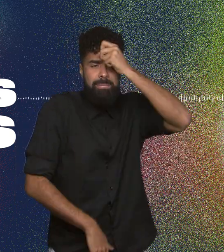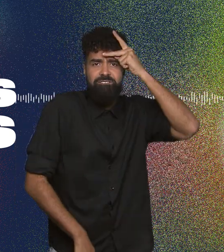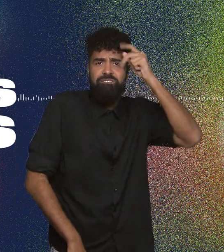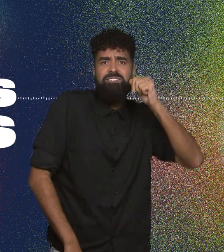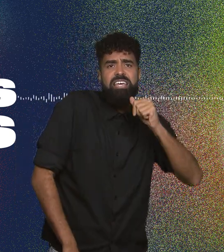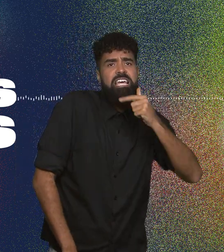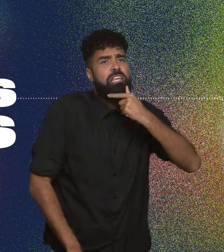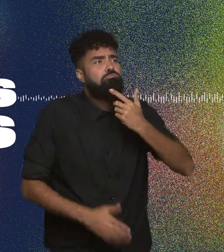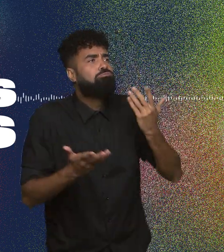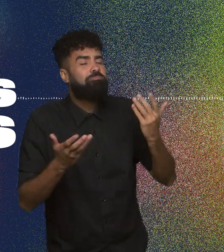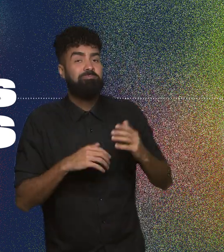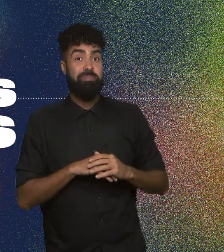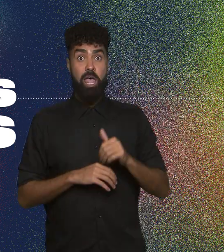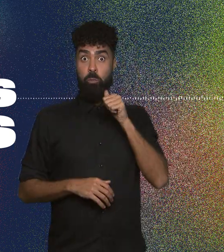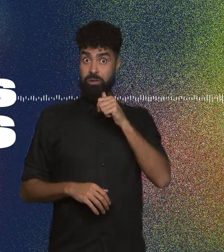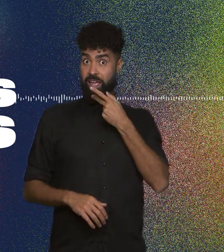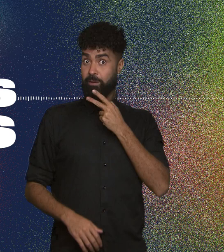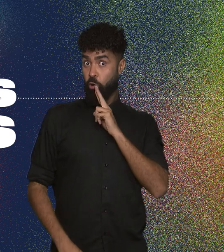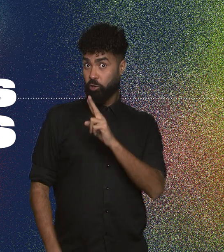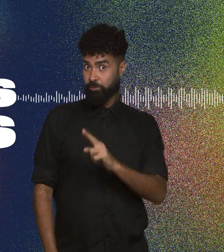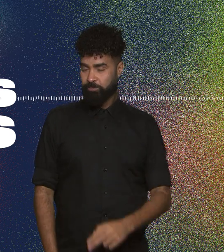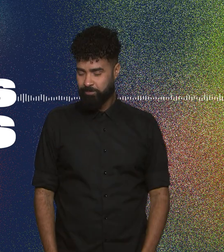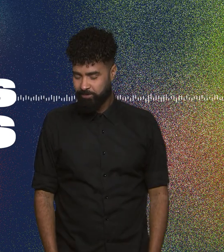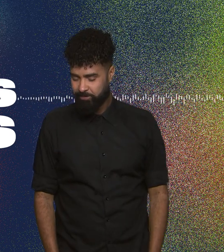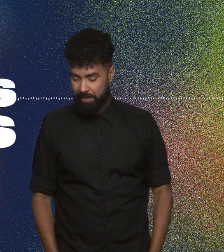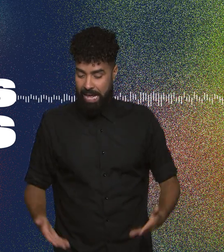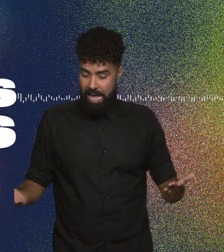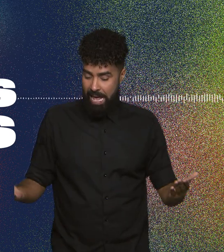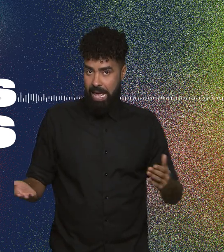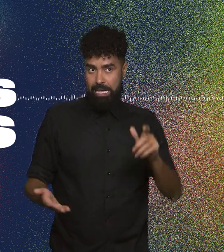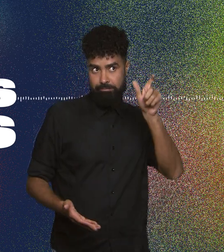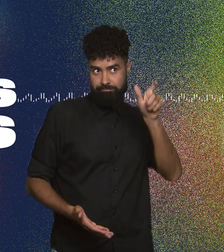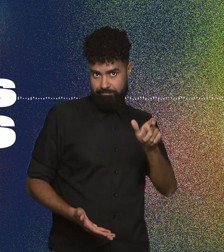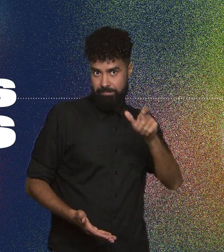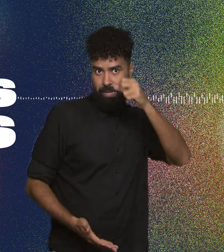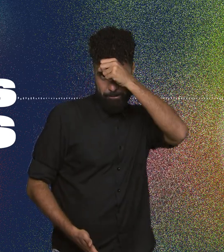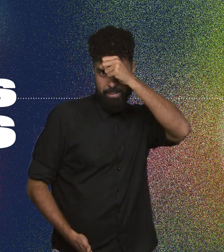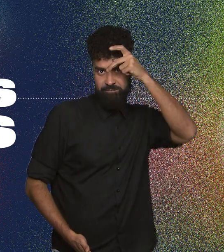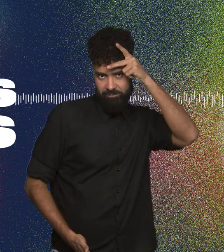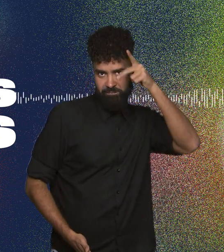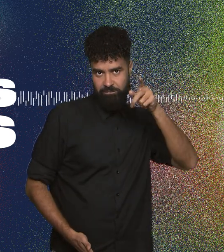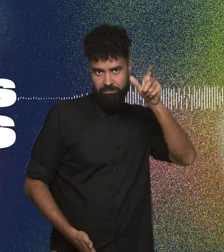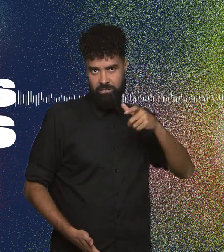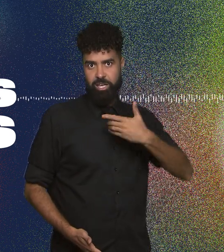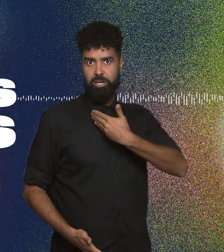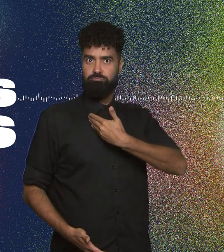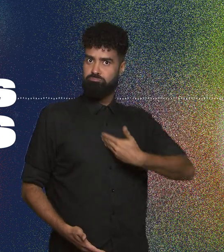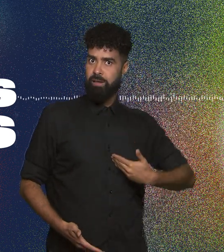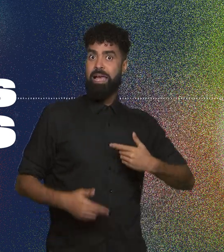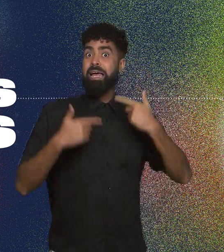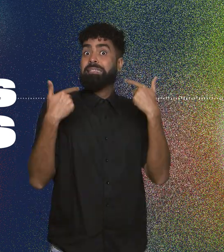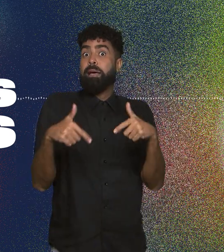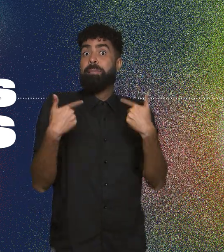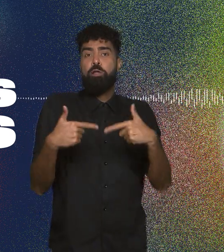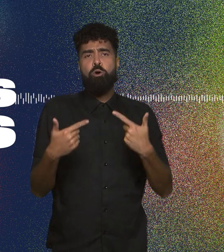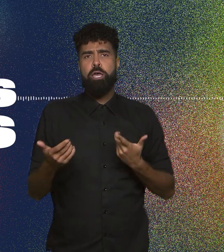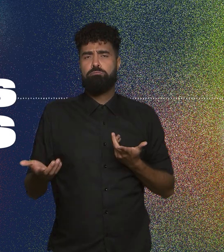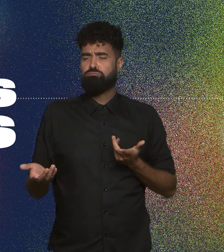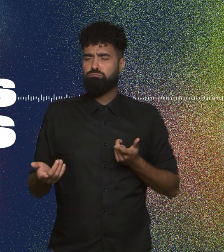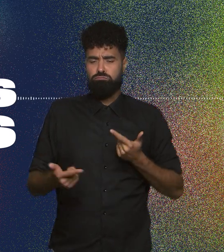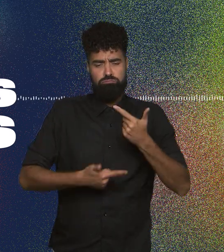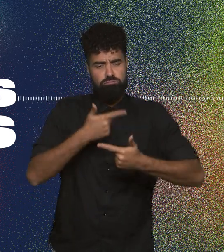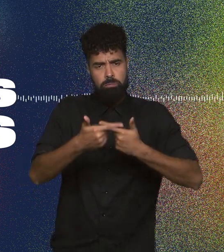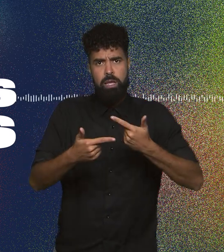e prefeitas, vereadoras e vereadores, trabalham em conjunto pelo bem comum, né? O